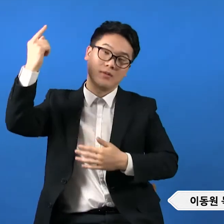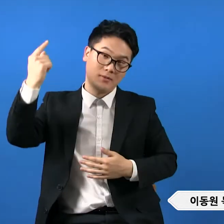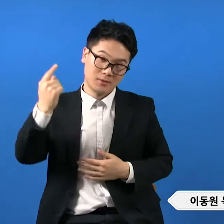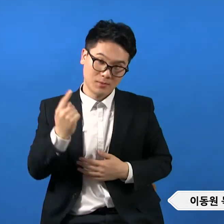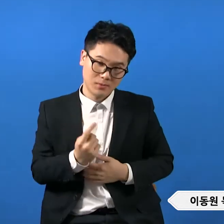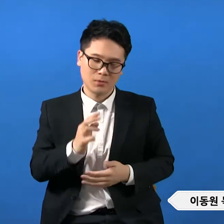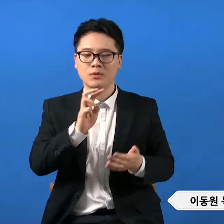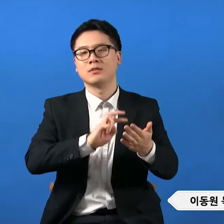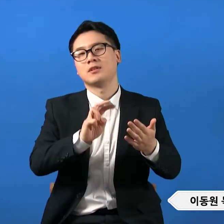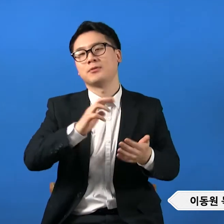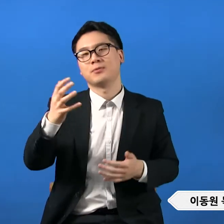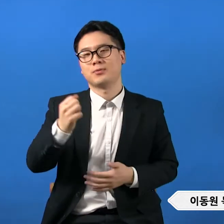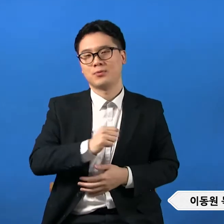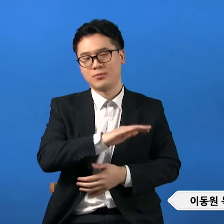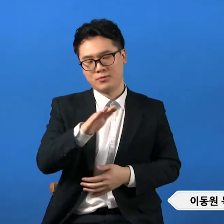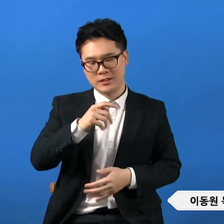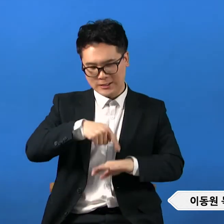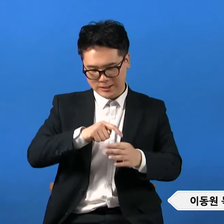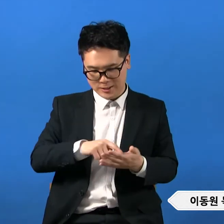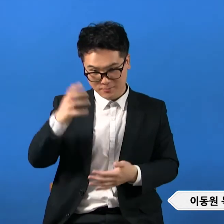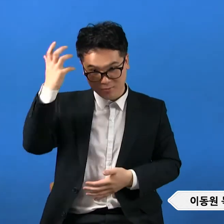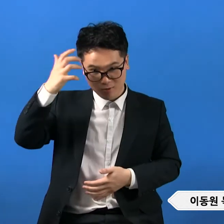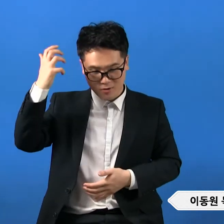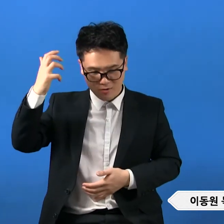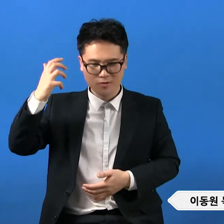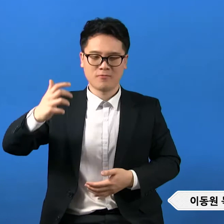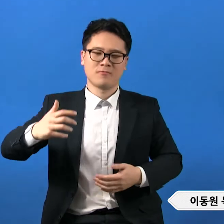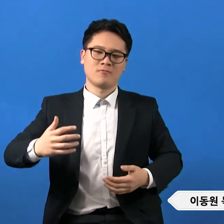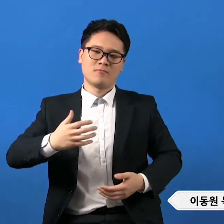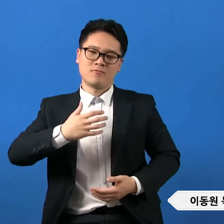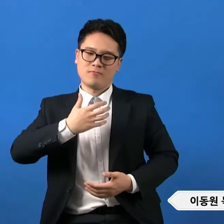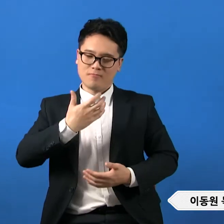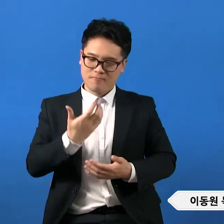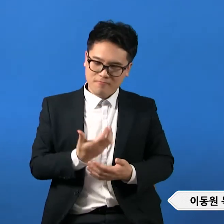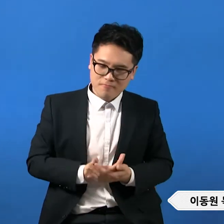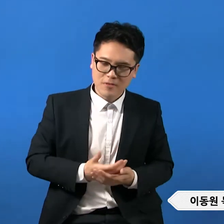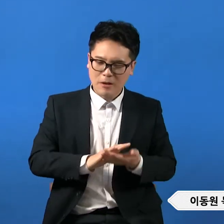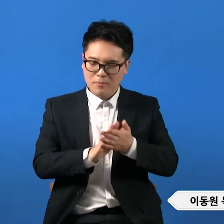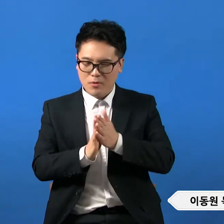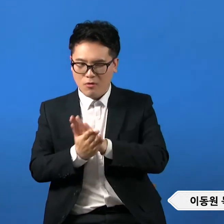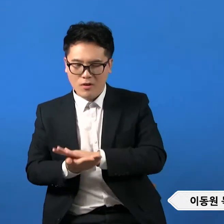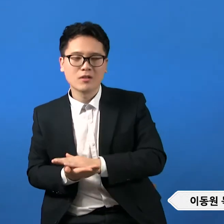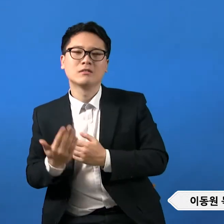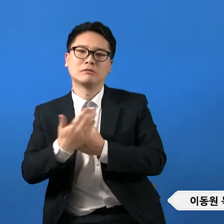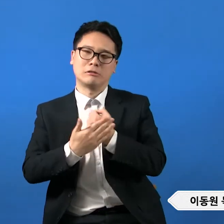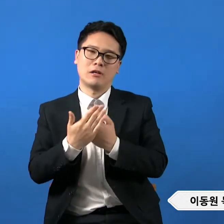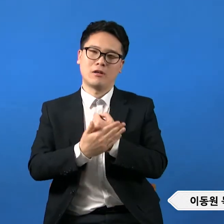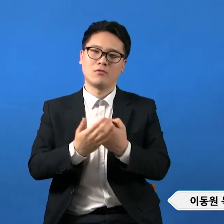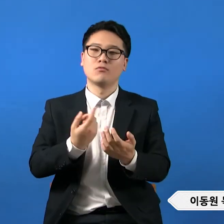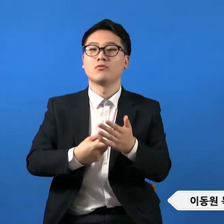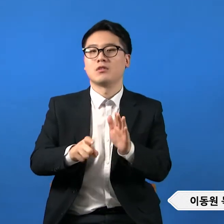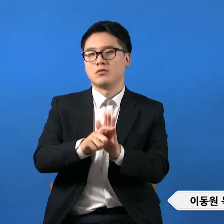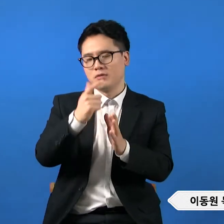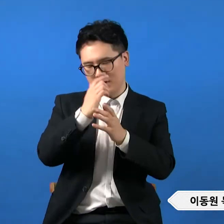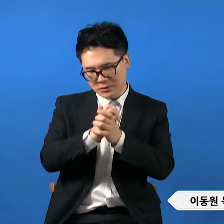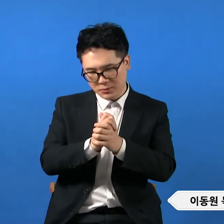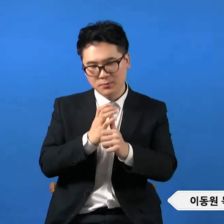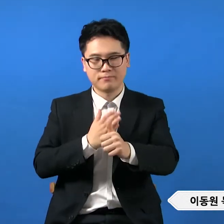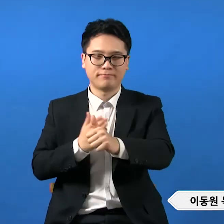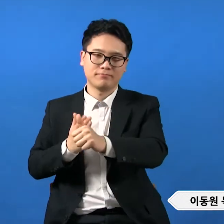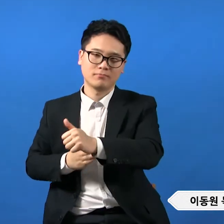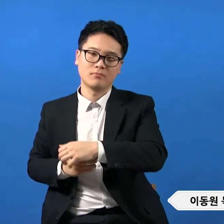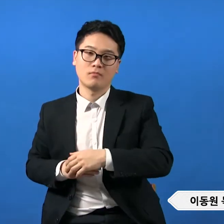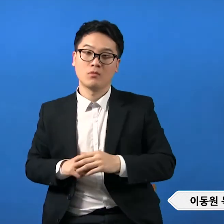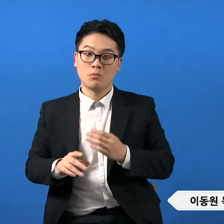찬송으로 우리의 심령이 파도치는 은혜가 임하기를 기도하십시다. 그러면 우리는 다시 한번